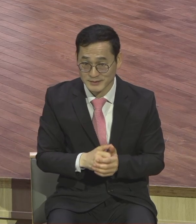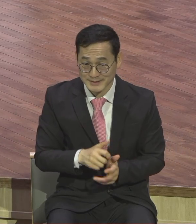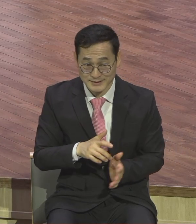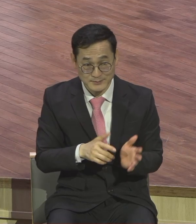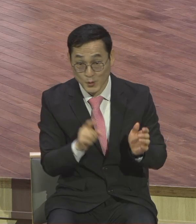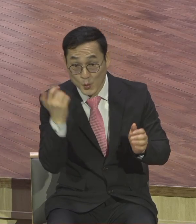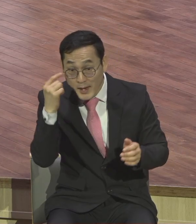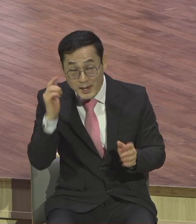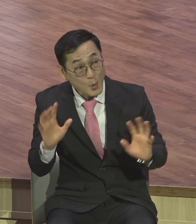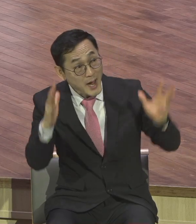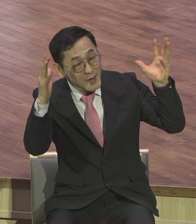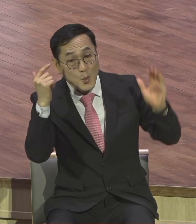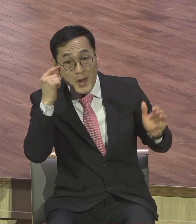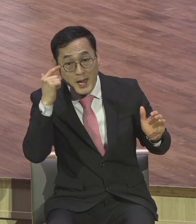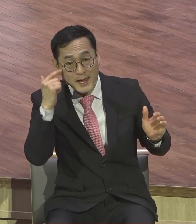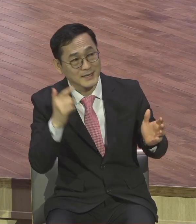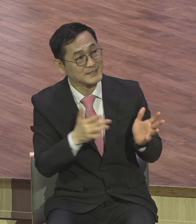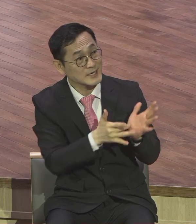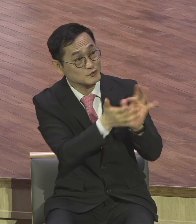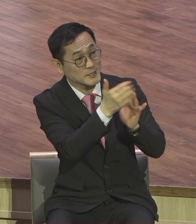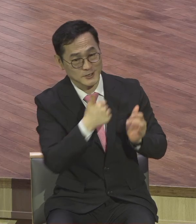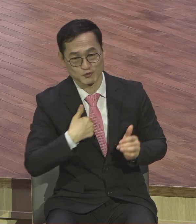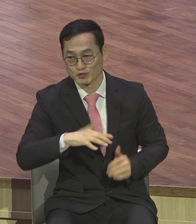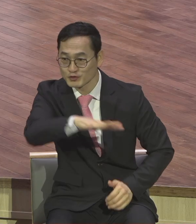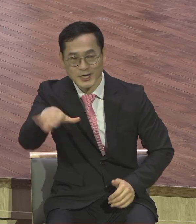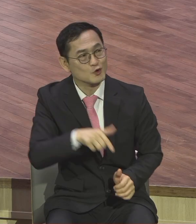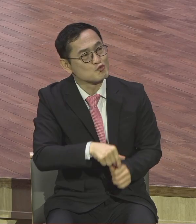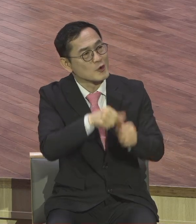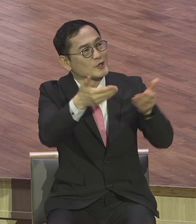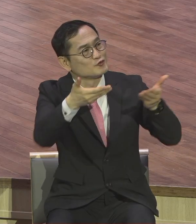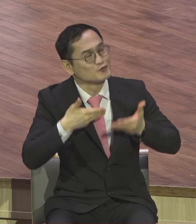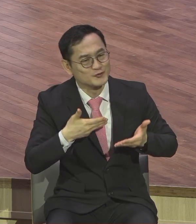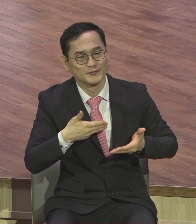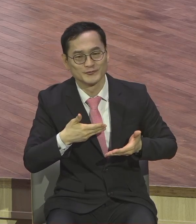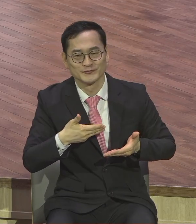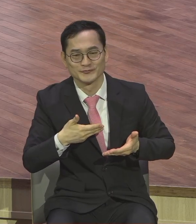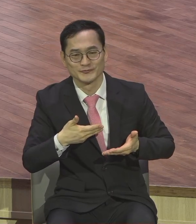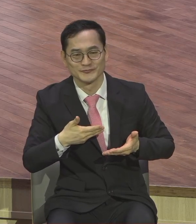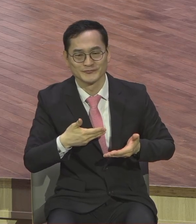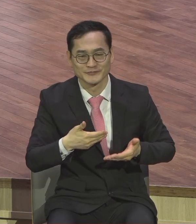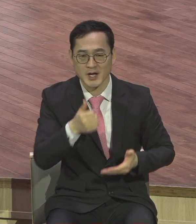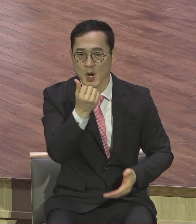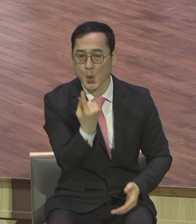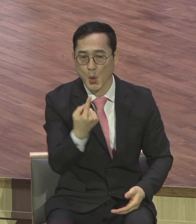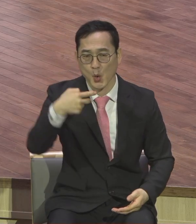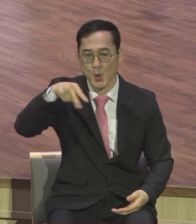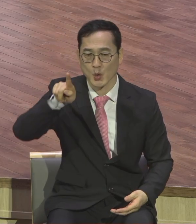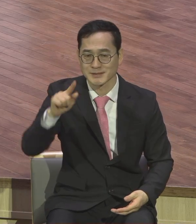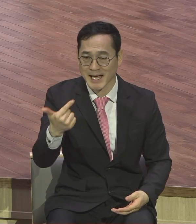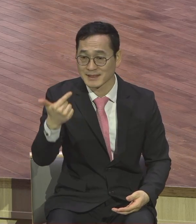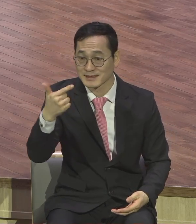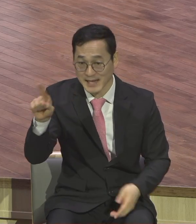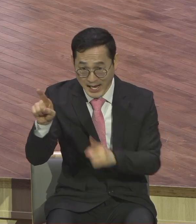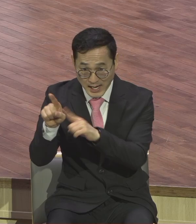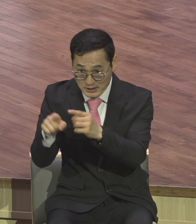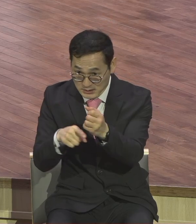왕이라는 기대를 가졌습니다 호산나 이 말이 무슨 뜻이냐 지금 우리를 구원하소서 그런 뜻이에요